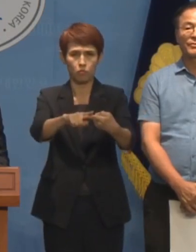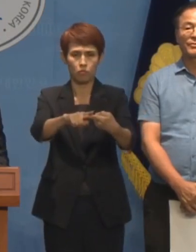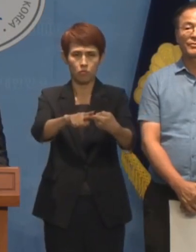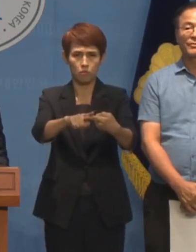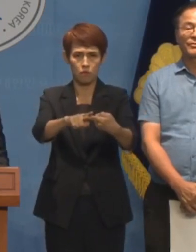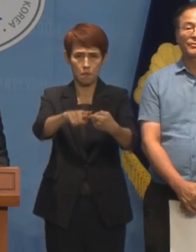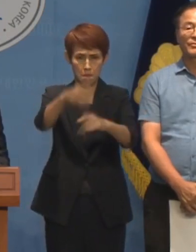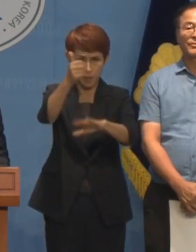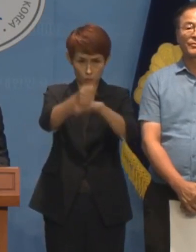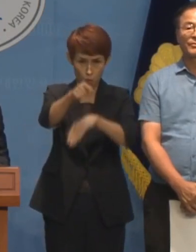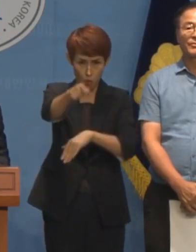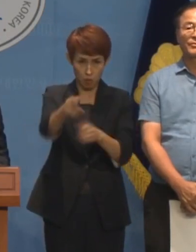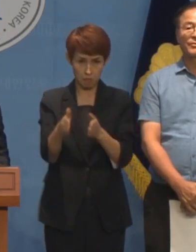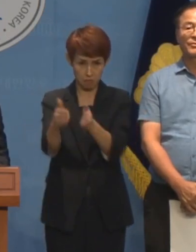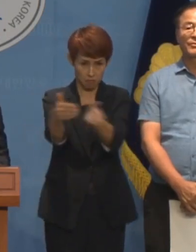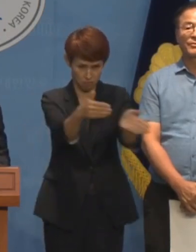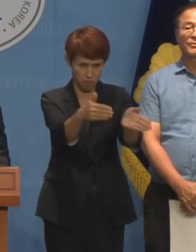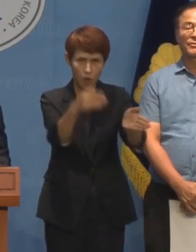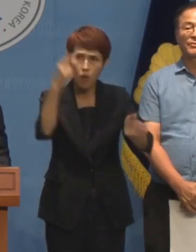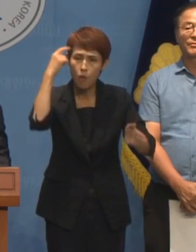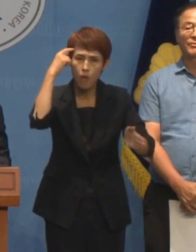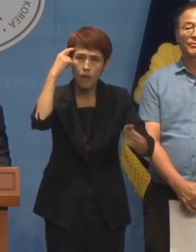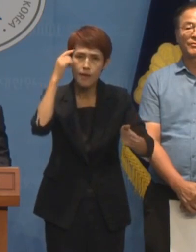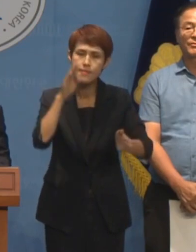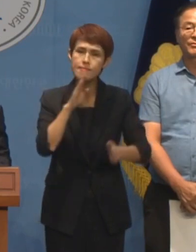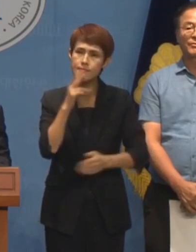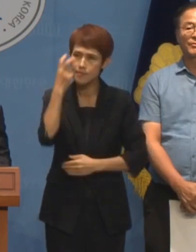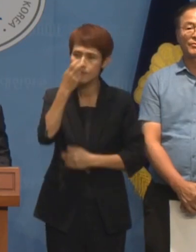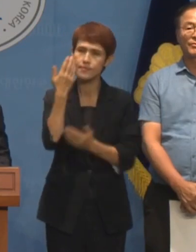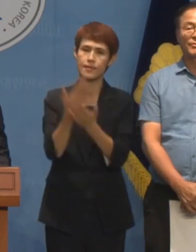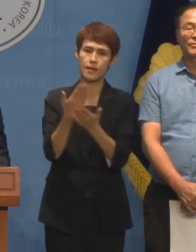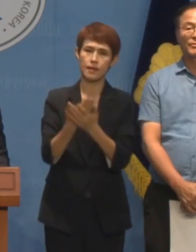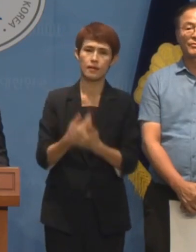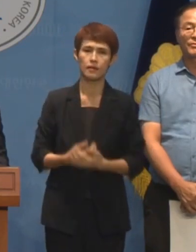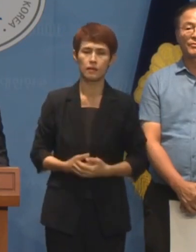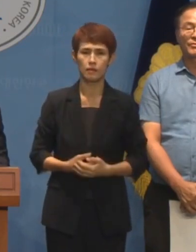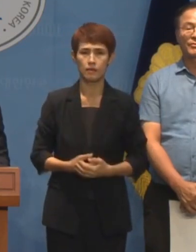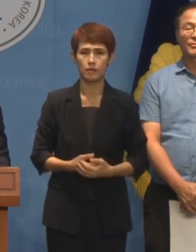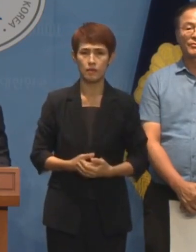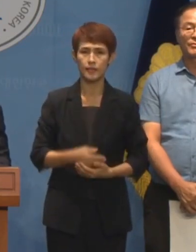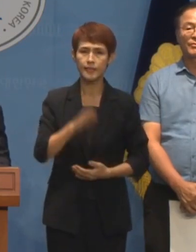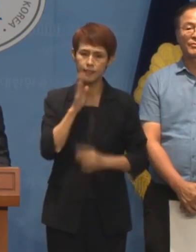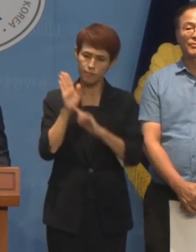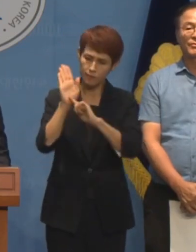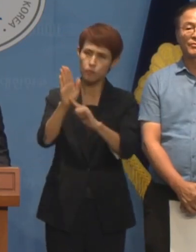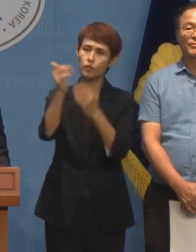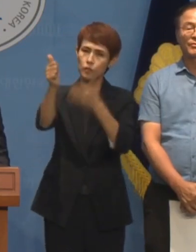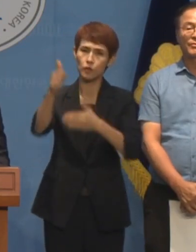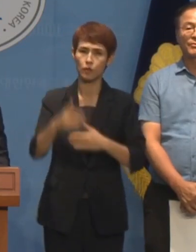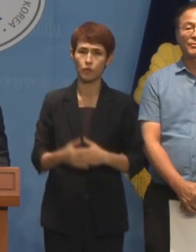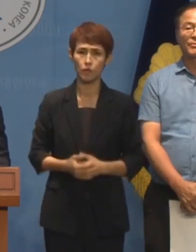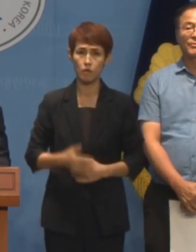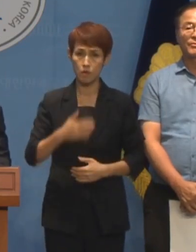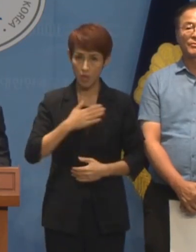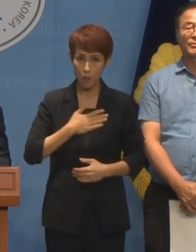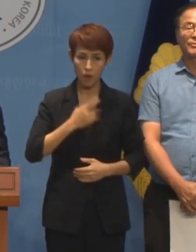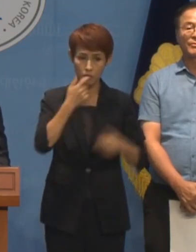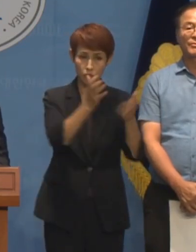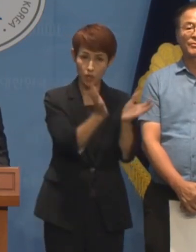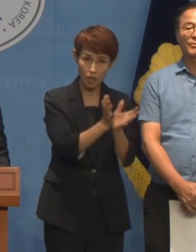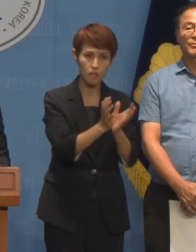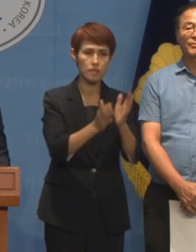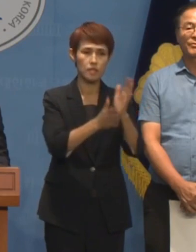종점 변경 의혹에 대해 진실을 밝혀야 합니다. 저와 민주당은 여주 양평 주민 당원과 시민사회와